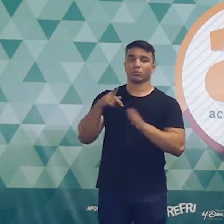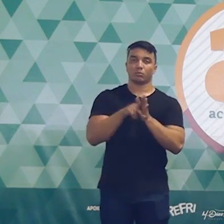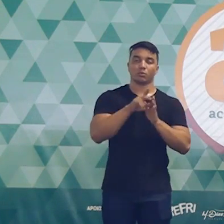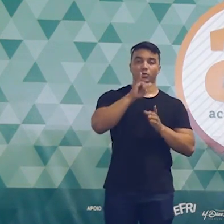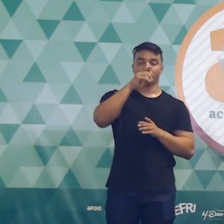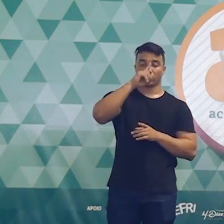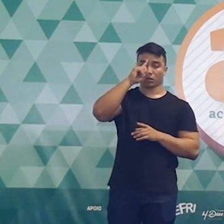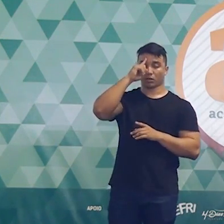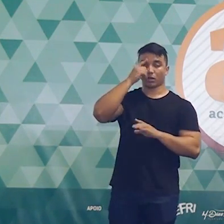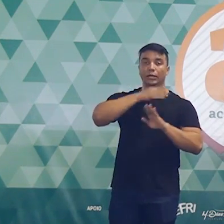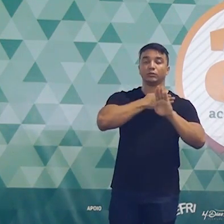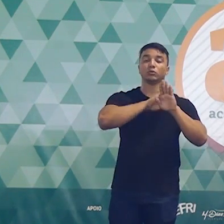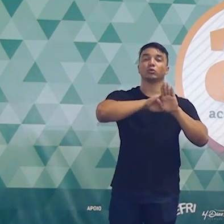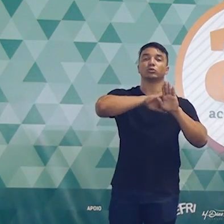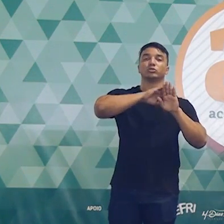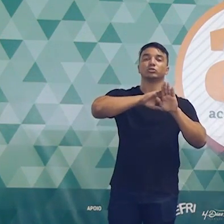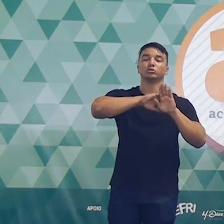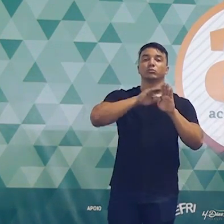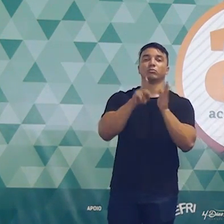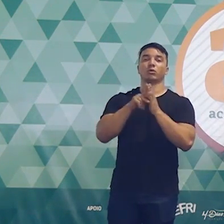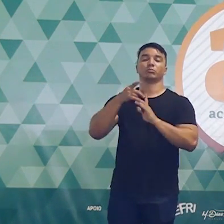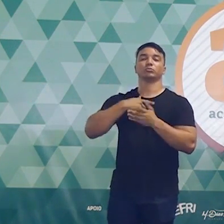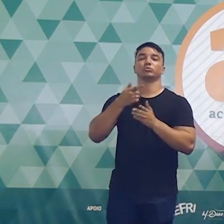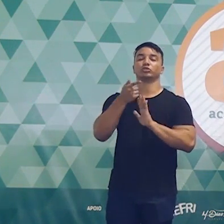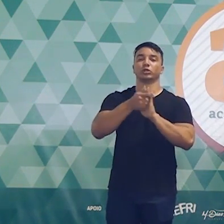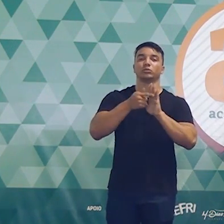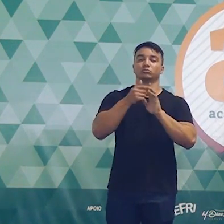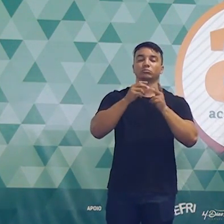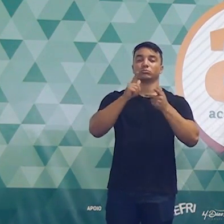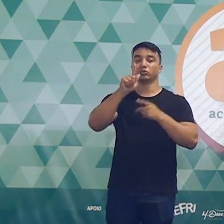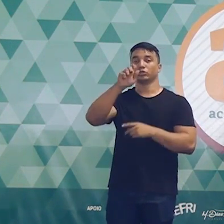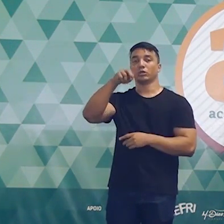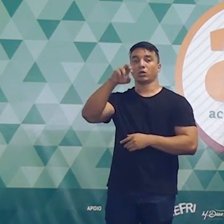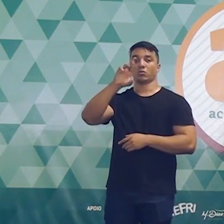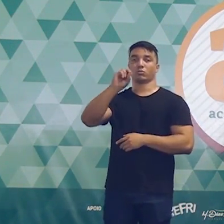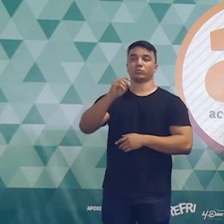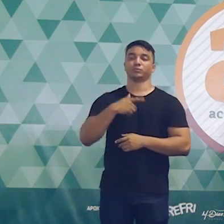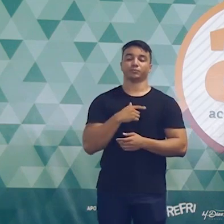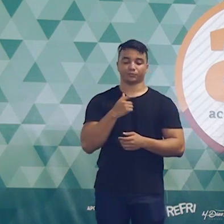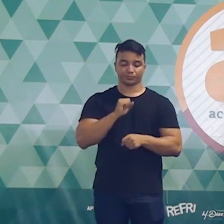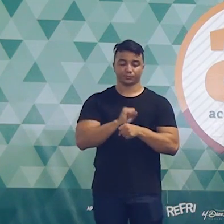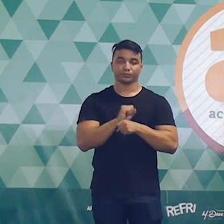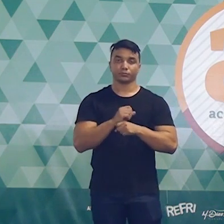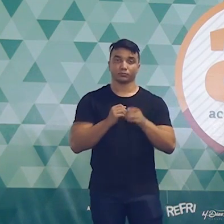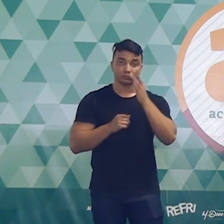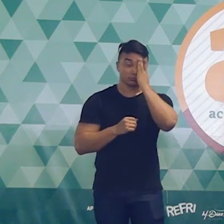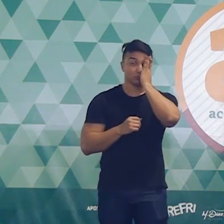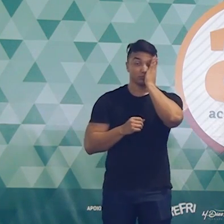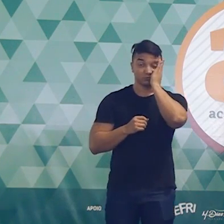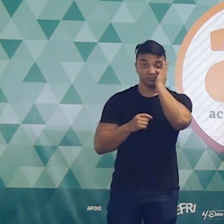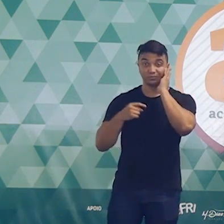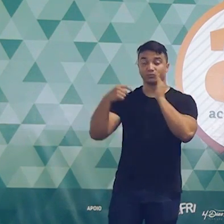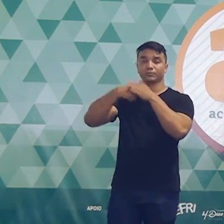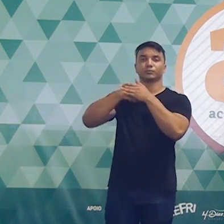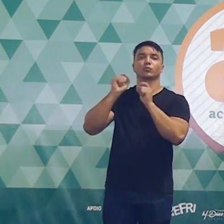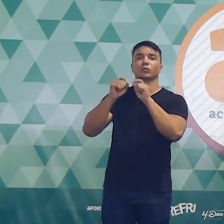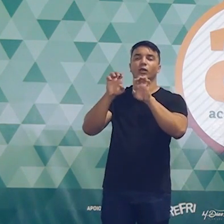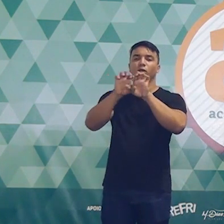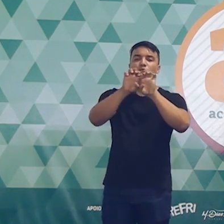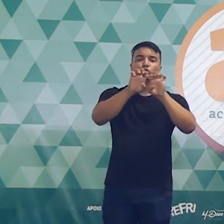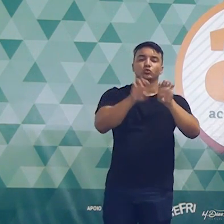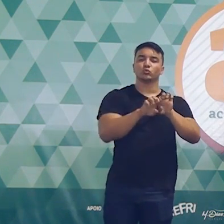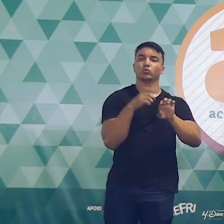de gêneros. Dentro da minha previsão de discussões, eu tenho esses dois temas, mas espero só um pouquinho para chegar a eles. Agora alguém está me perguntando sobre